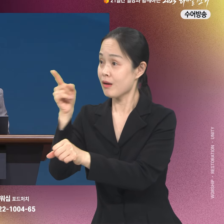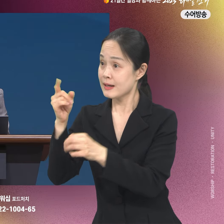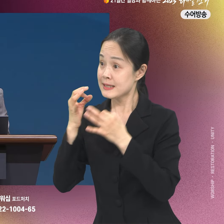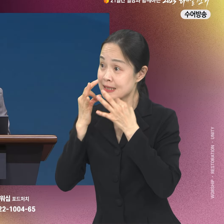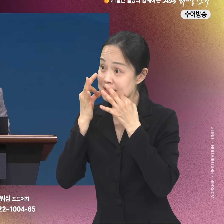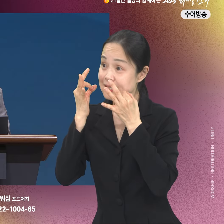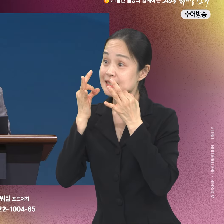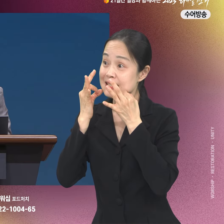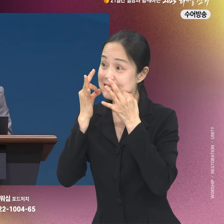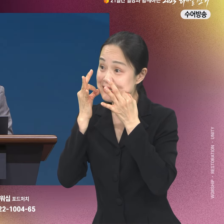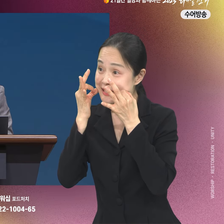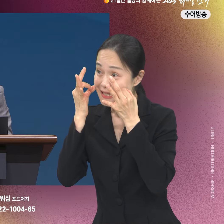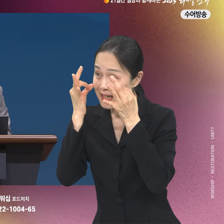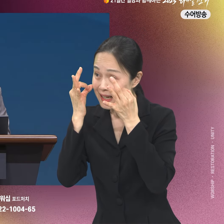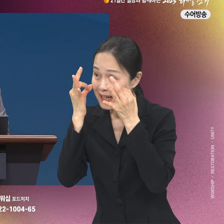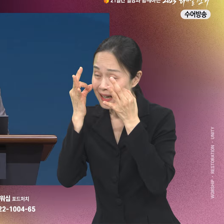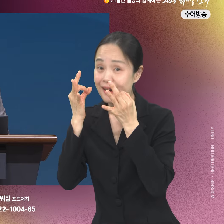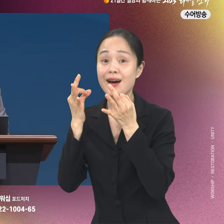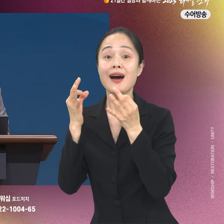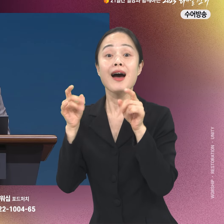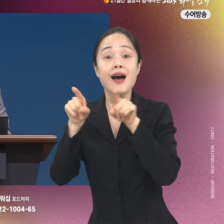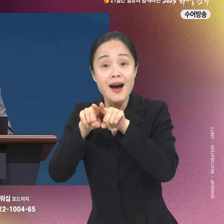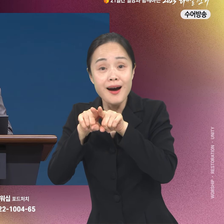그거 아니라는 걸 깨달았어요.